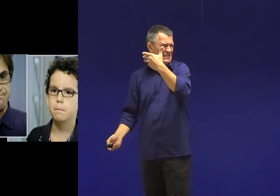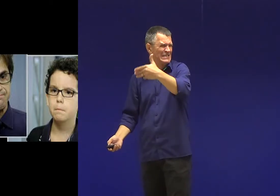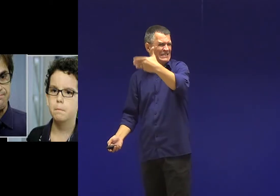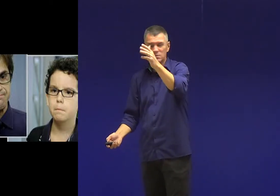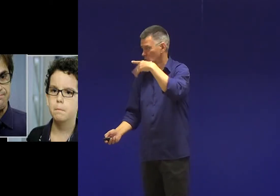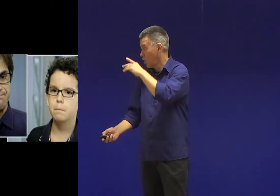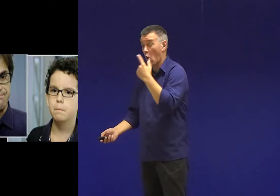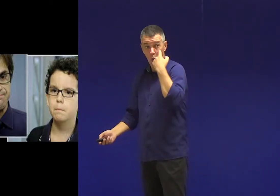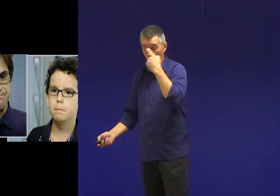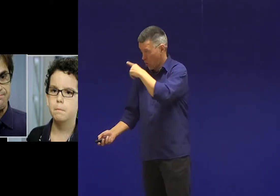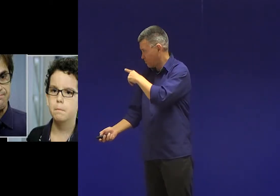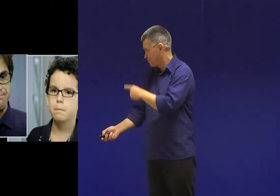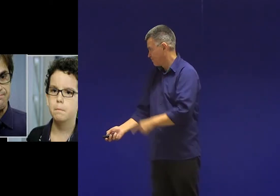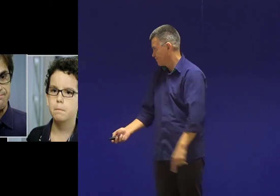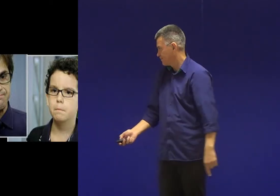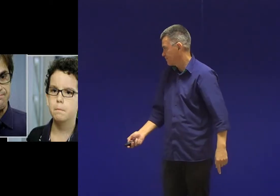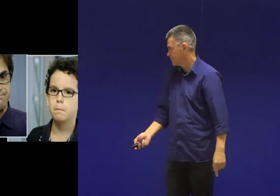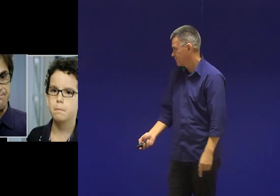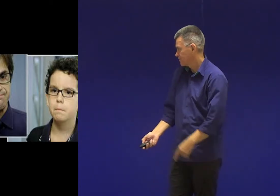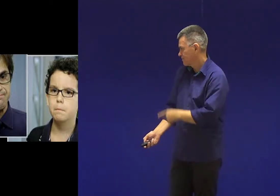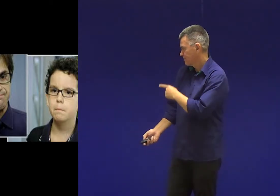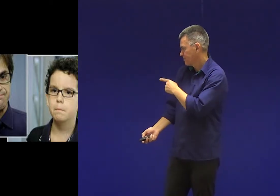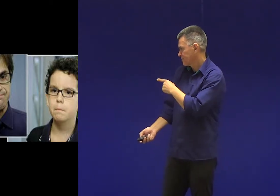É um vídeo muito demorado. Mas olha só.